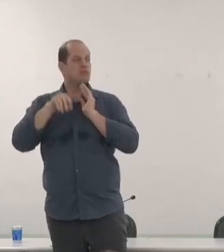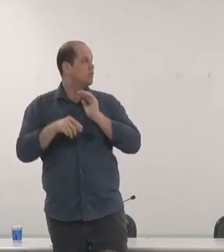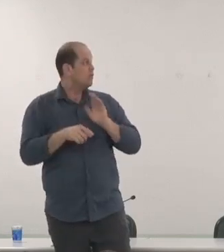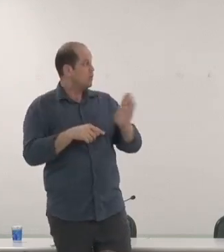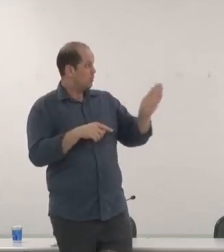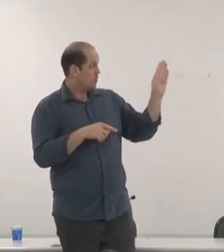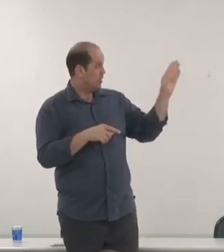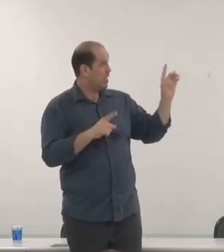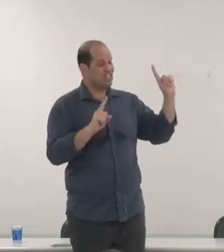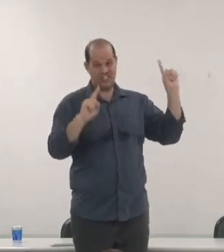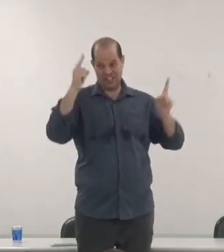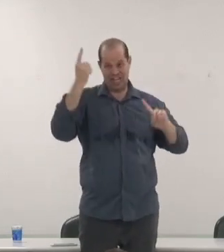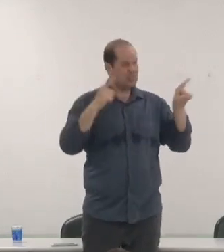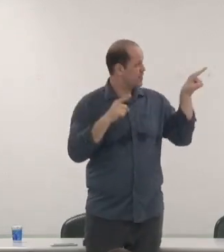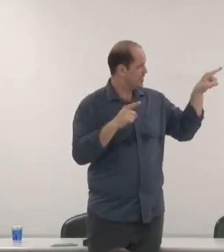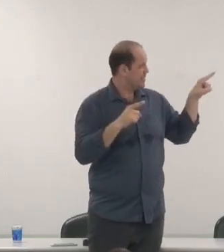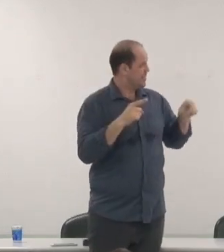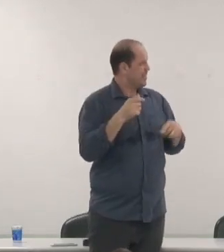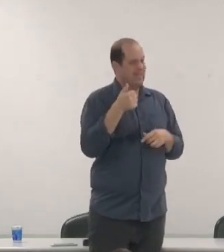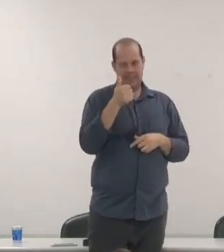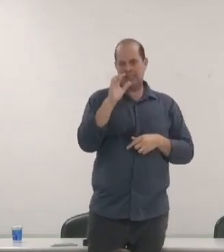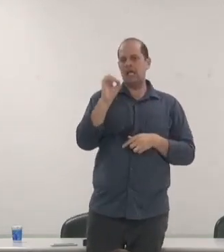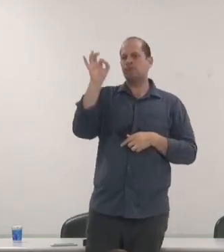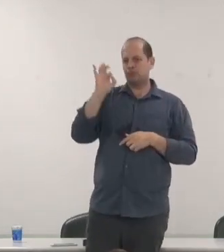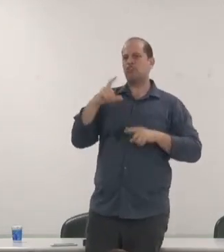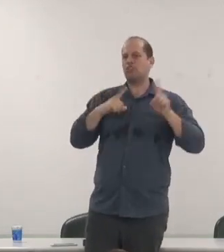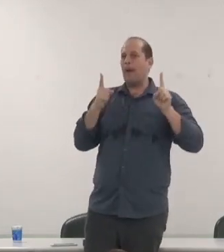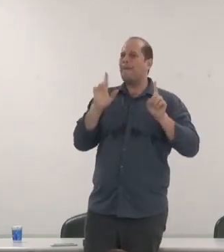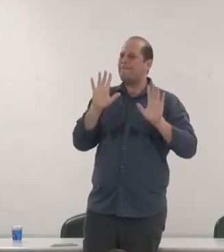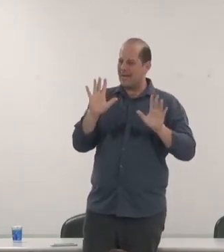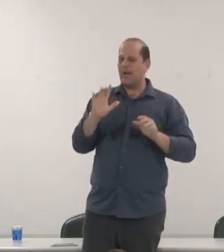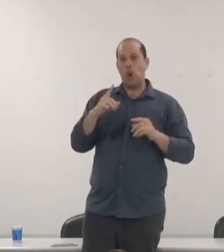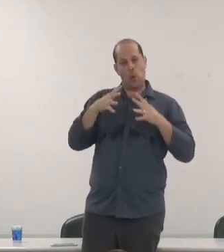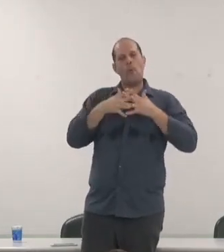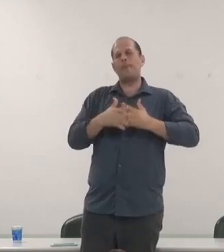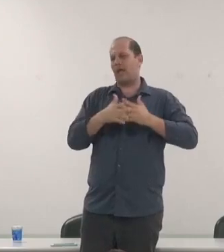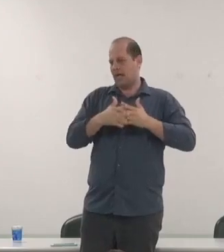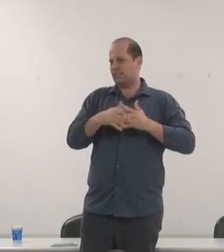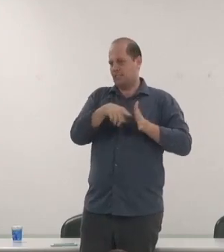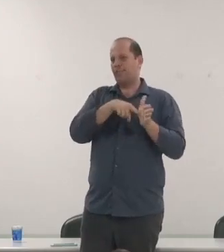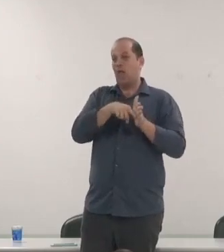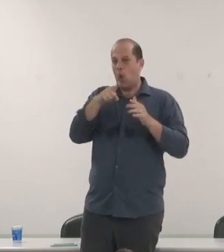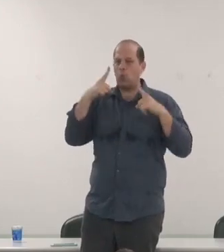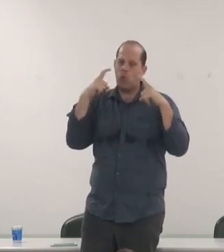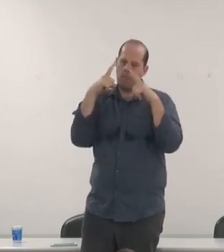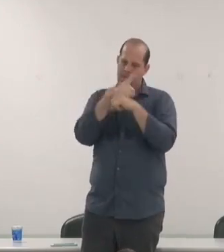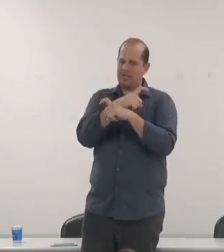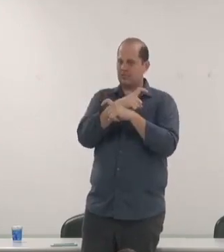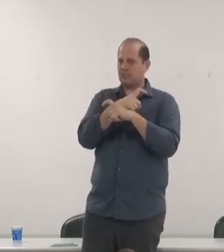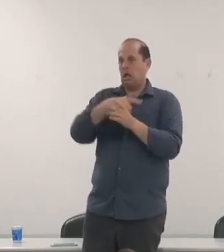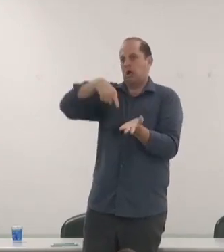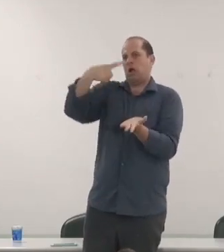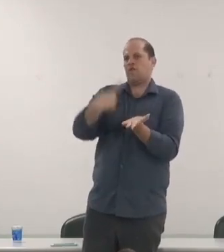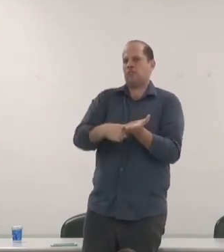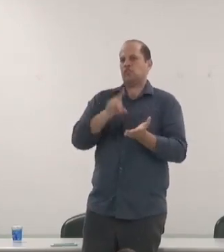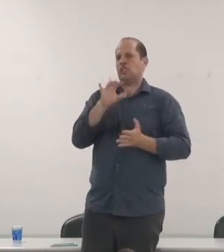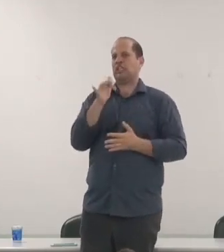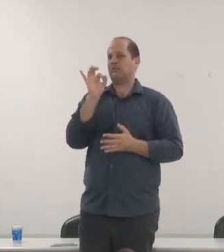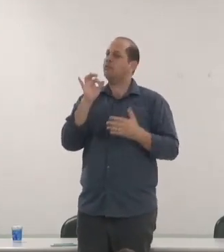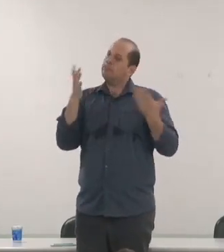de empréstimos que a gente encontrou. E da modalidade de gestos foi de 10%, mas, como eu disse, é a modalidade mais